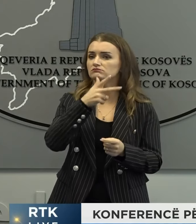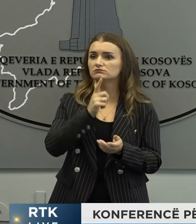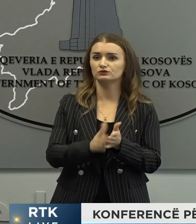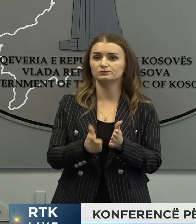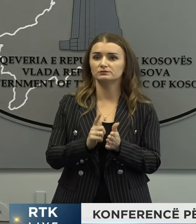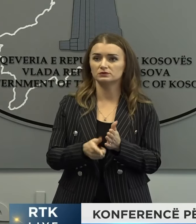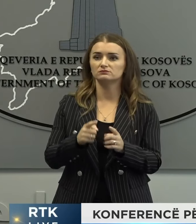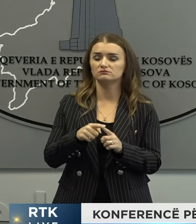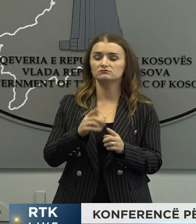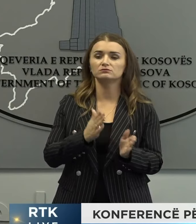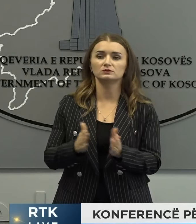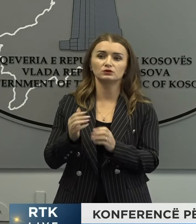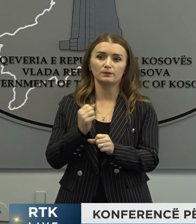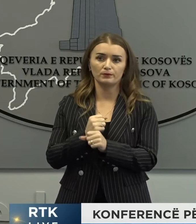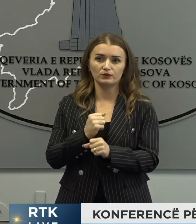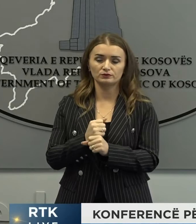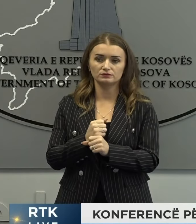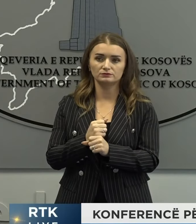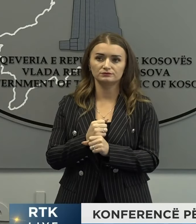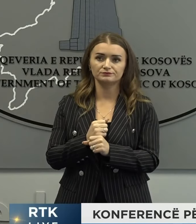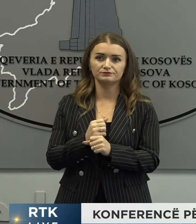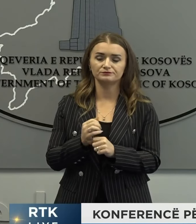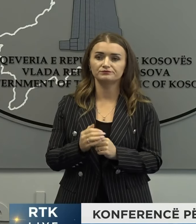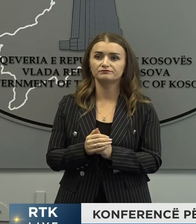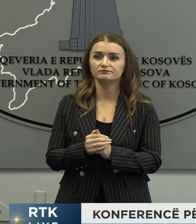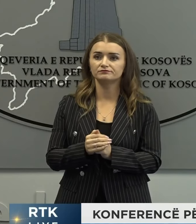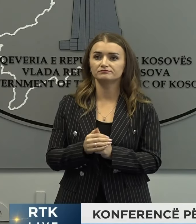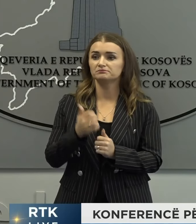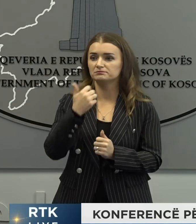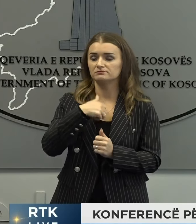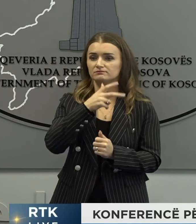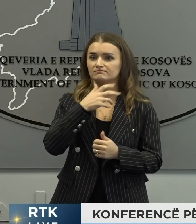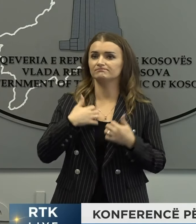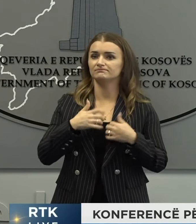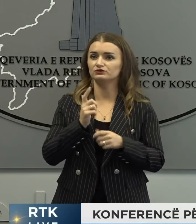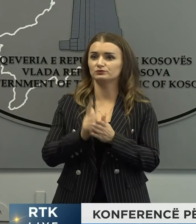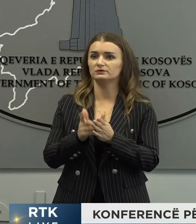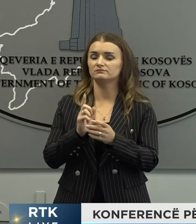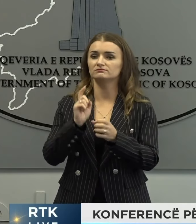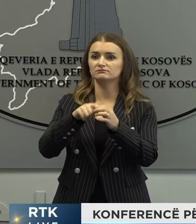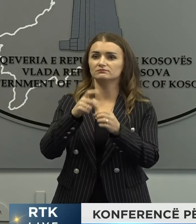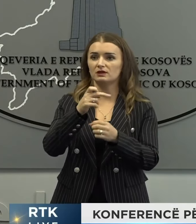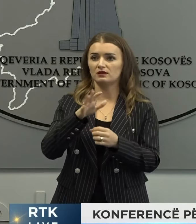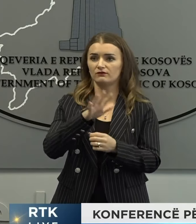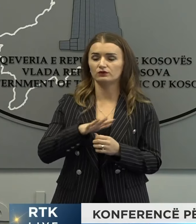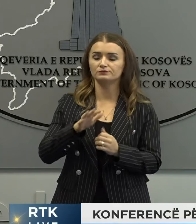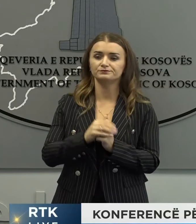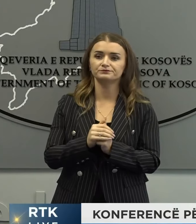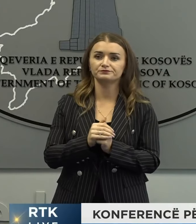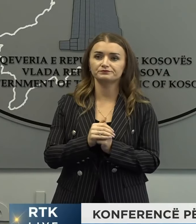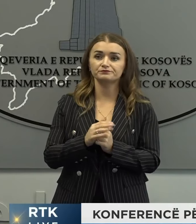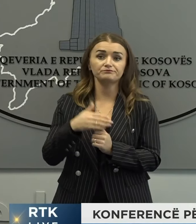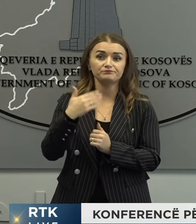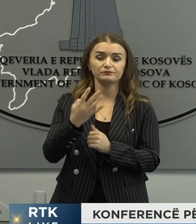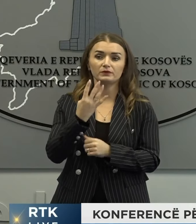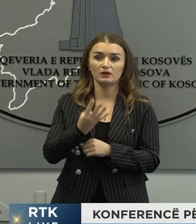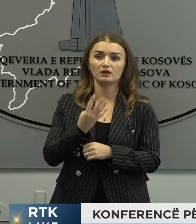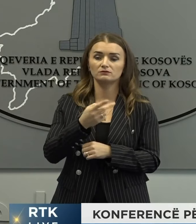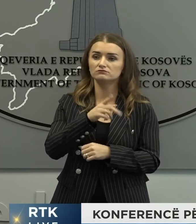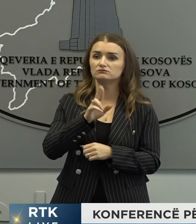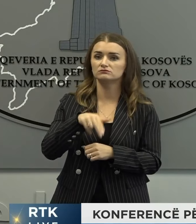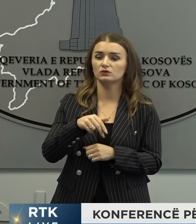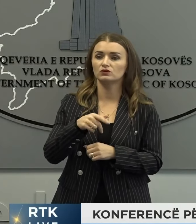ta përshpejtojmë edhe hyrjen në Bashkimin Evropian. Për 4 vitet e ardhshme janë bërë të disponueshme nga Komisioni Evropian rreth